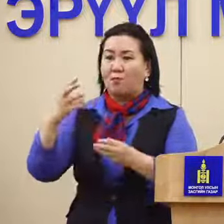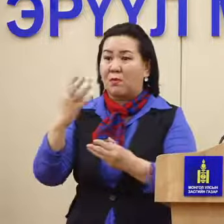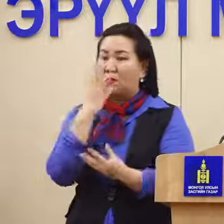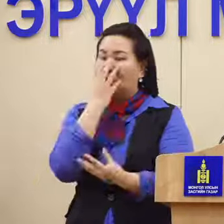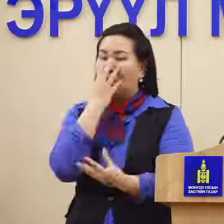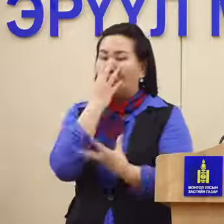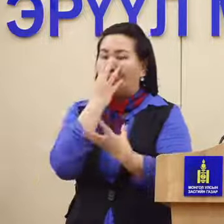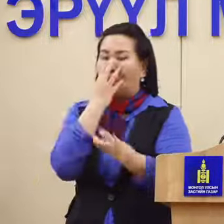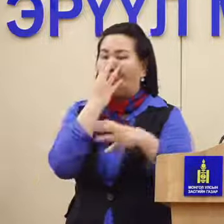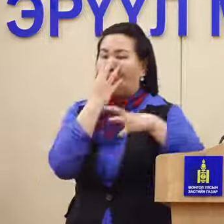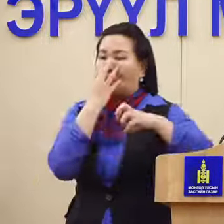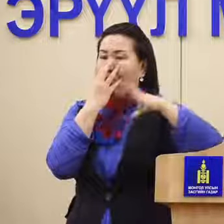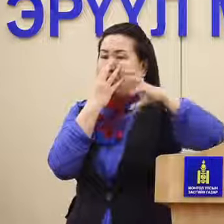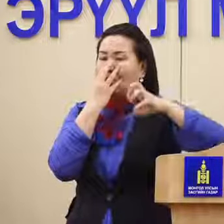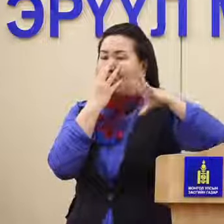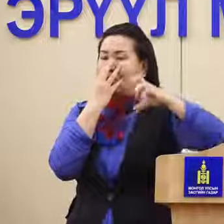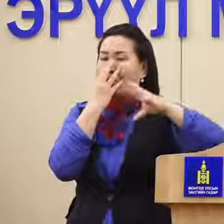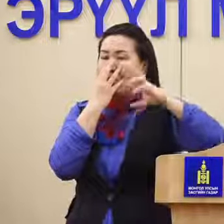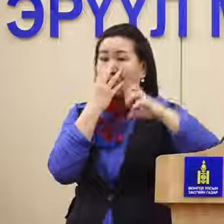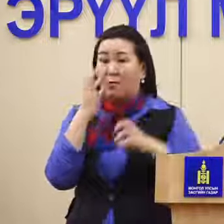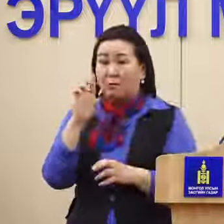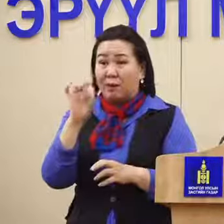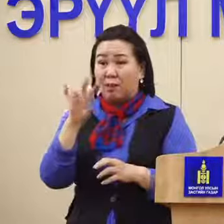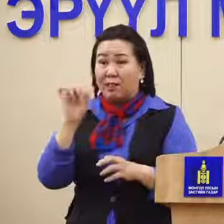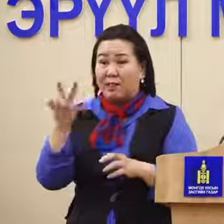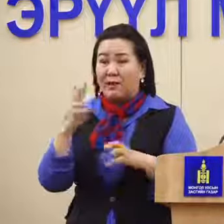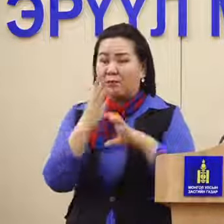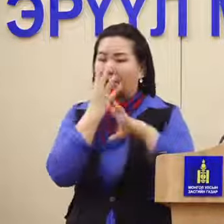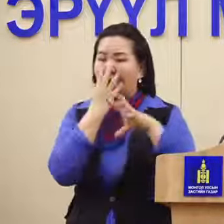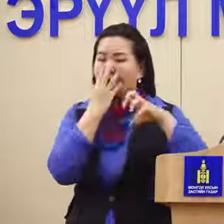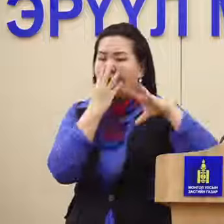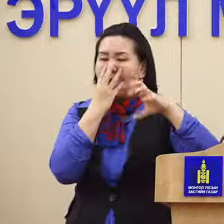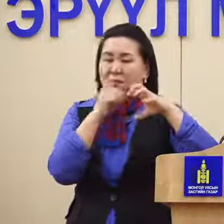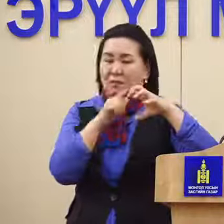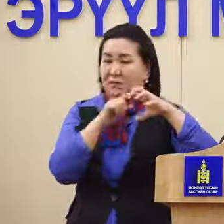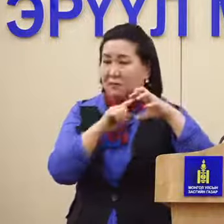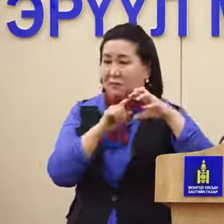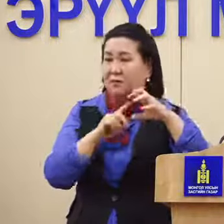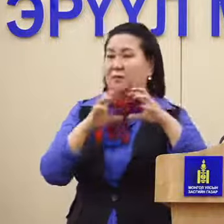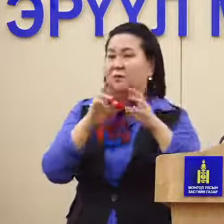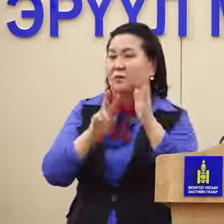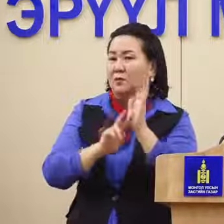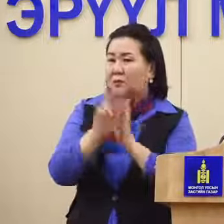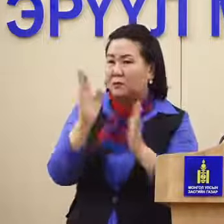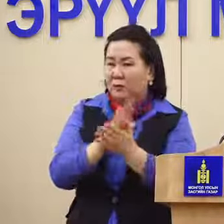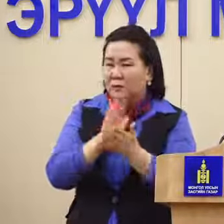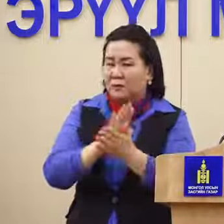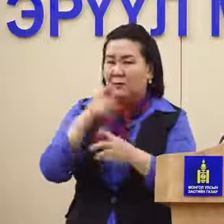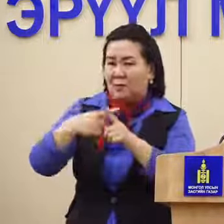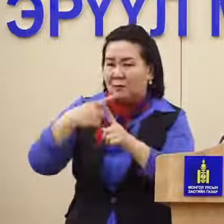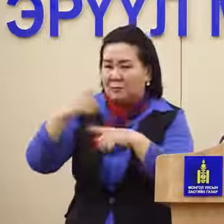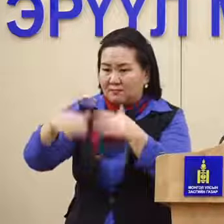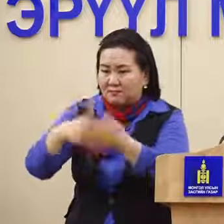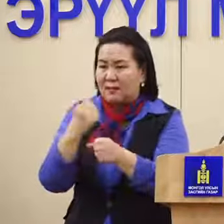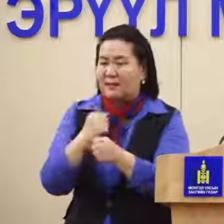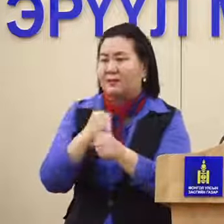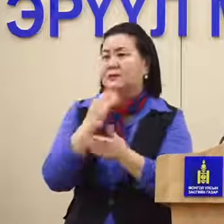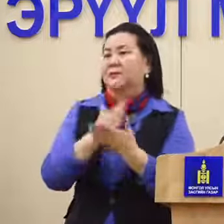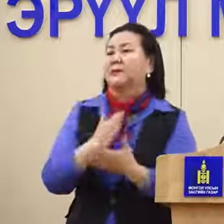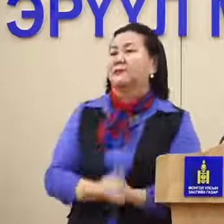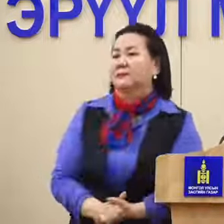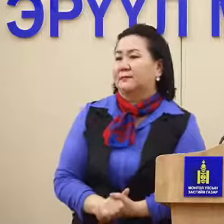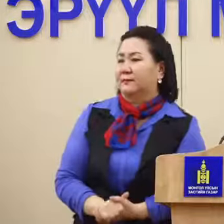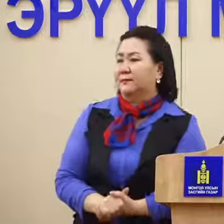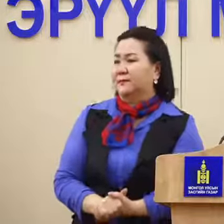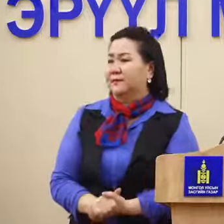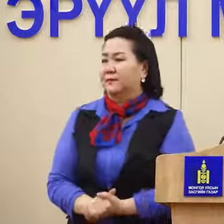нөгөө ботгууд биш зөөдөг тий эднэрийг нэмэгдүүлж байгаа хүчилтөрөгчийн үйлдвэрүүдийн хүчин чадлыг бол нэмэгдүүлэх энэ чиглэлээр бол ажиллаж байгаа.